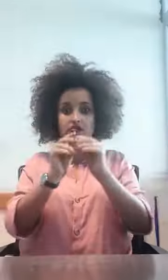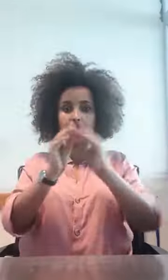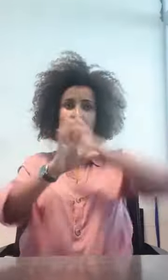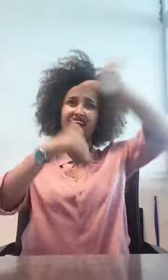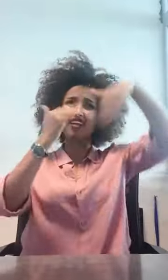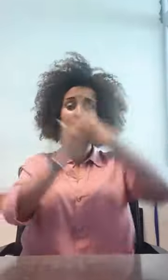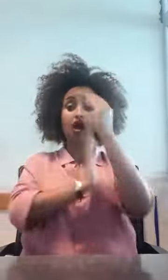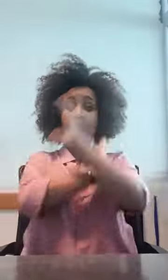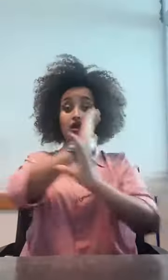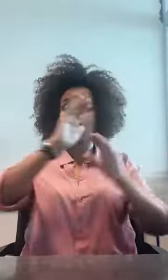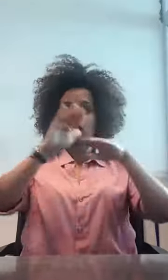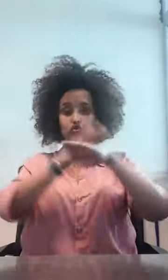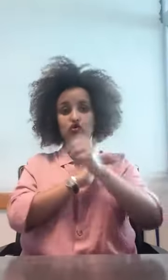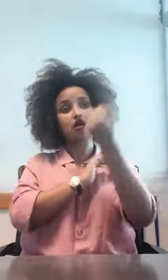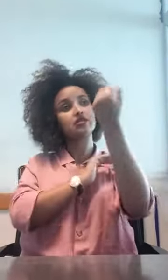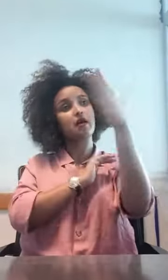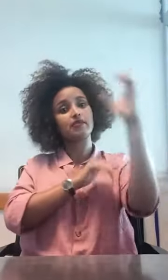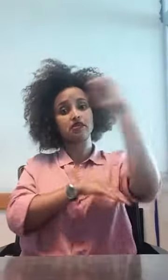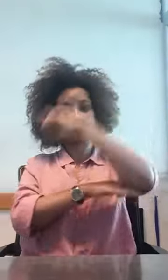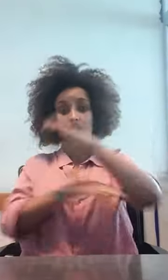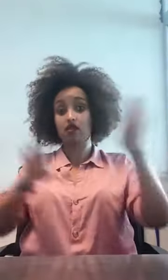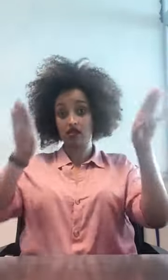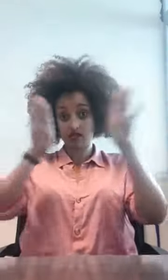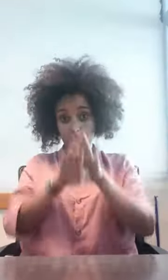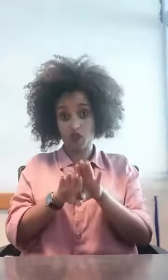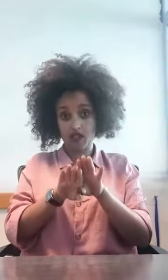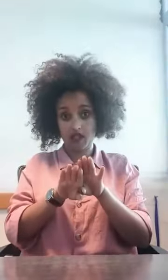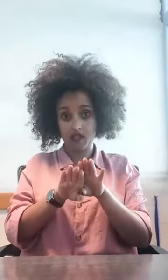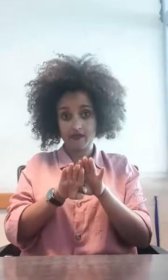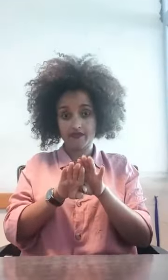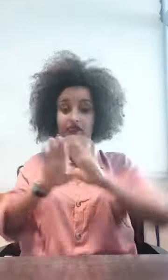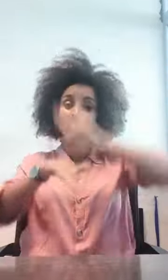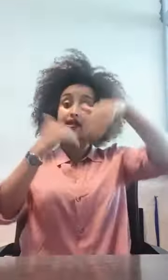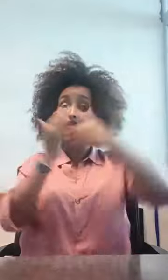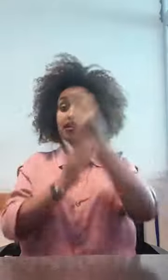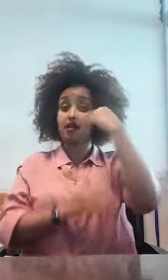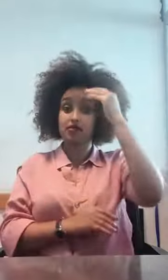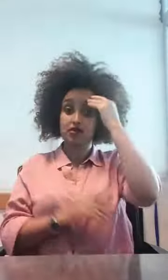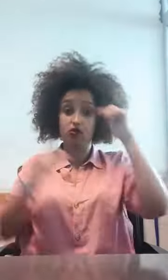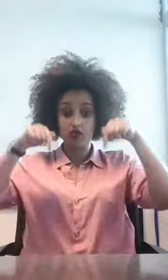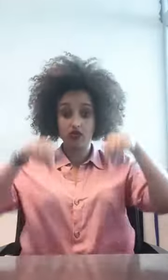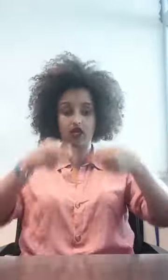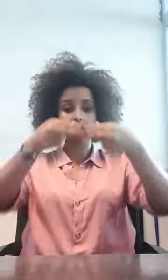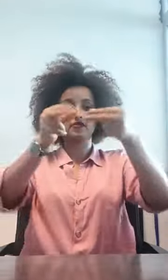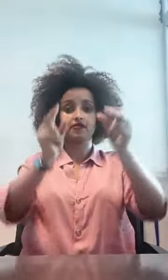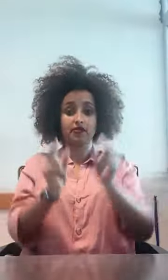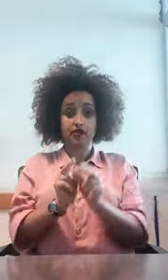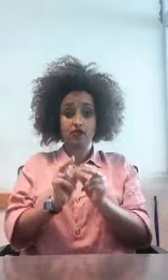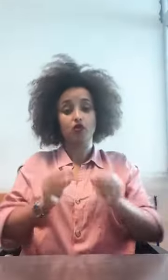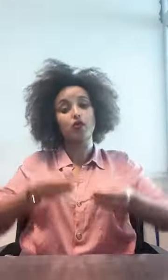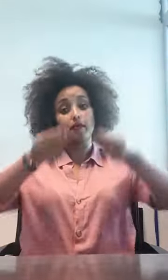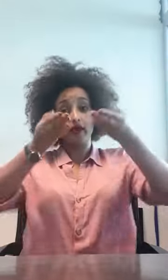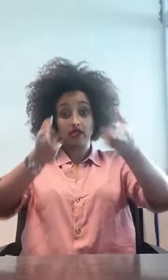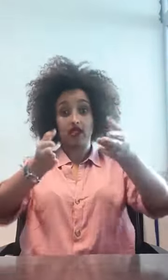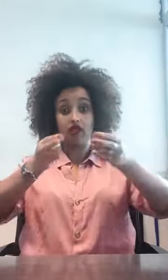ቀናት እንደሚዘጉ ጠቅላይ ሚኒስትር አብይ አህመድ ገለጹ። ጠቅላይ ሚኒስትሩ ዛሬ በጽህፈት ቤታቸው በሰጡት መግለጫ በዩኒቨርሲቲዎች